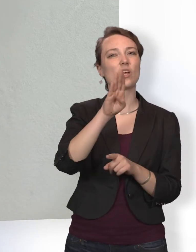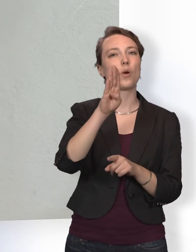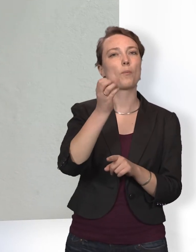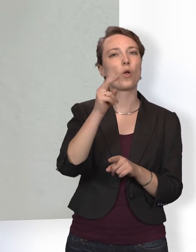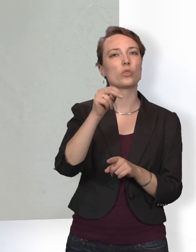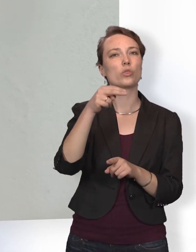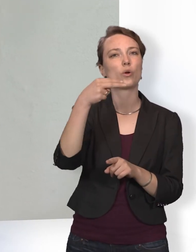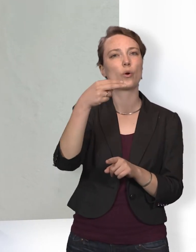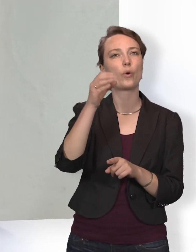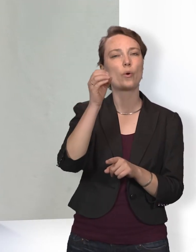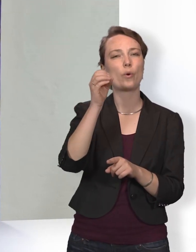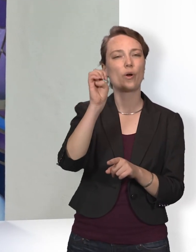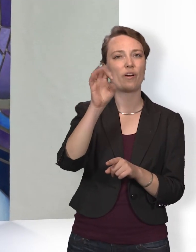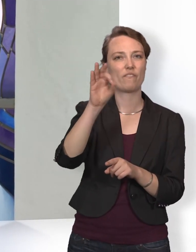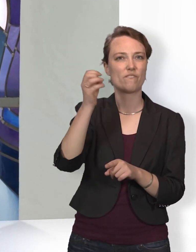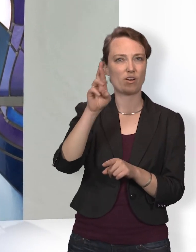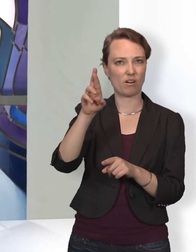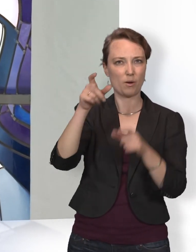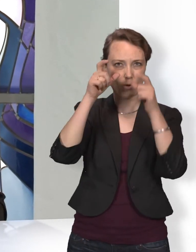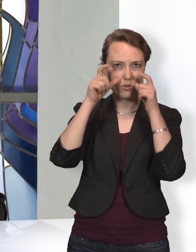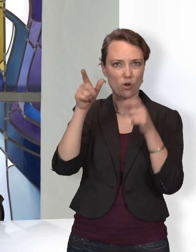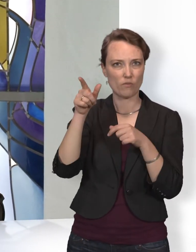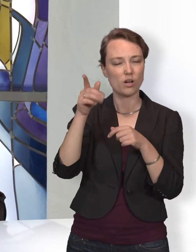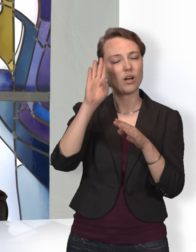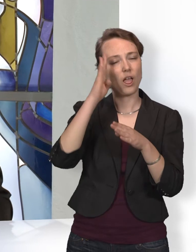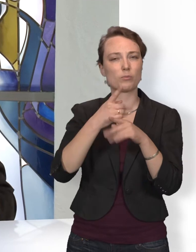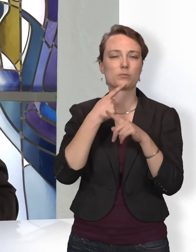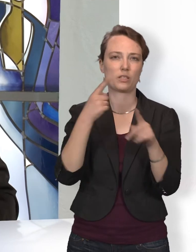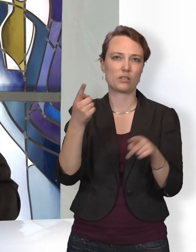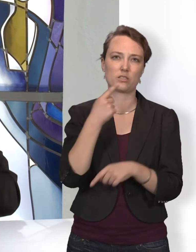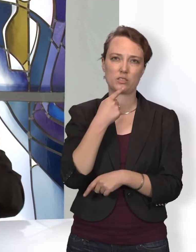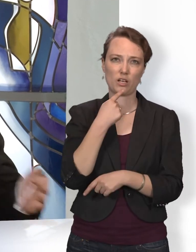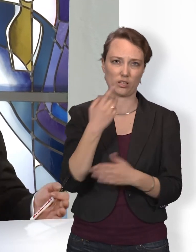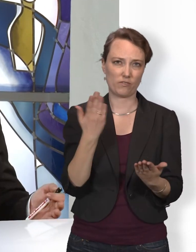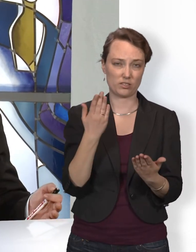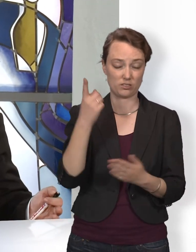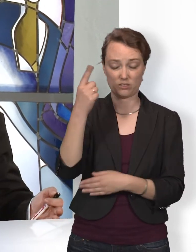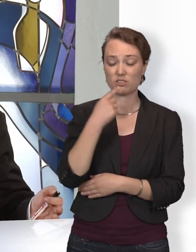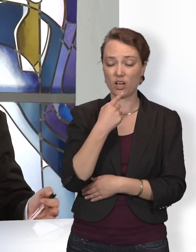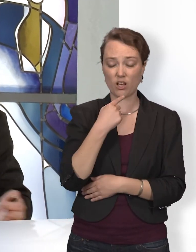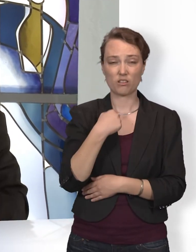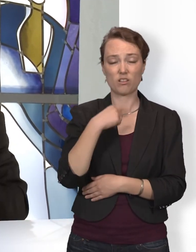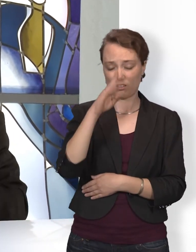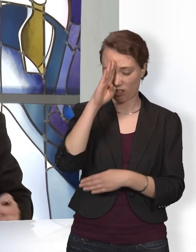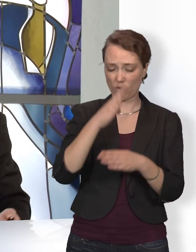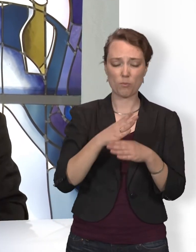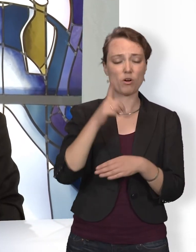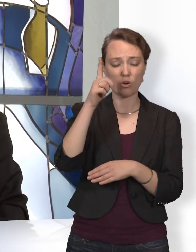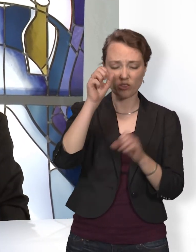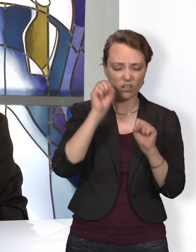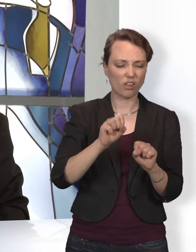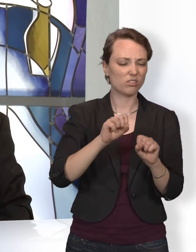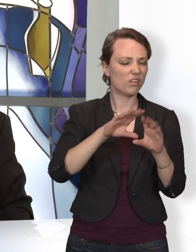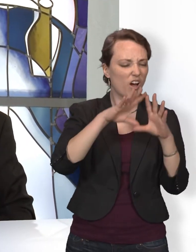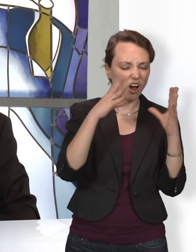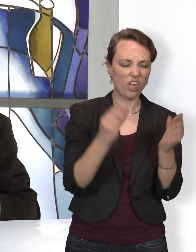in einem wunderschönen Glaubensbekenntnis. Ich glaube, dass Gott aus allem, auch aus dem Bösesten,